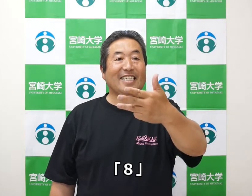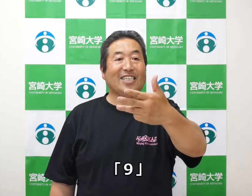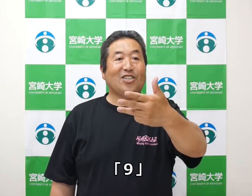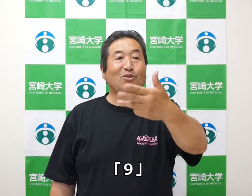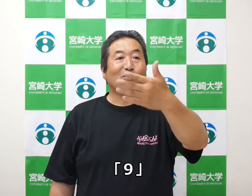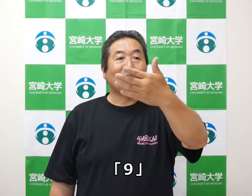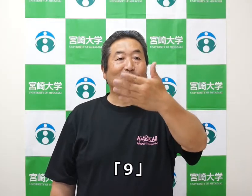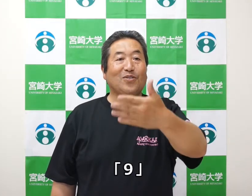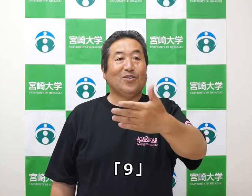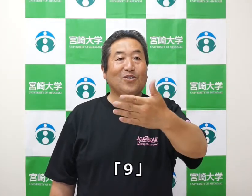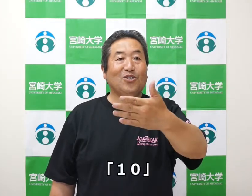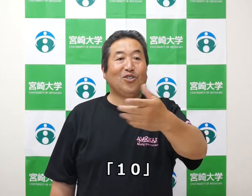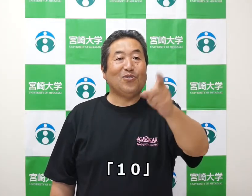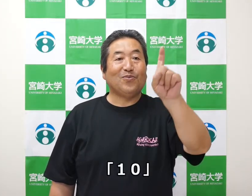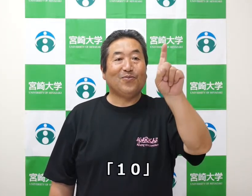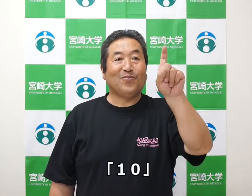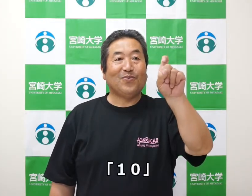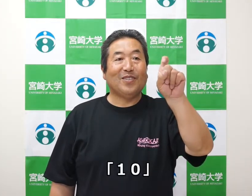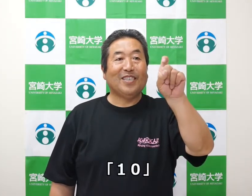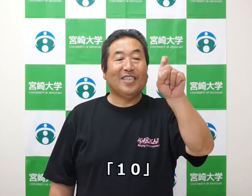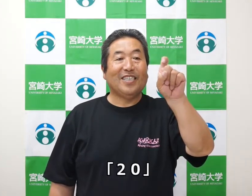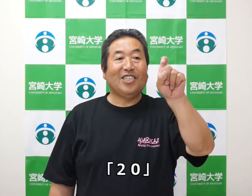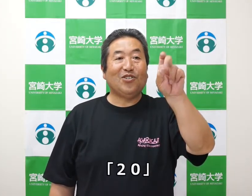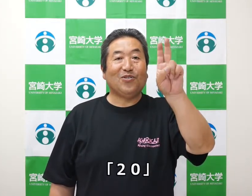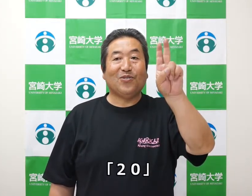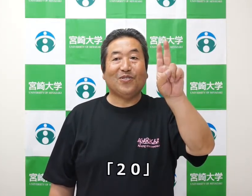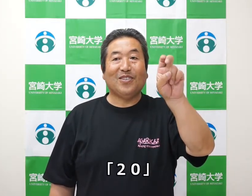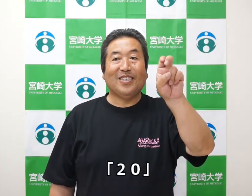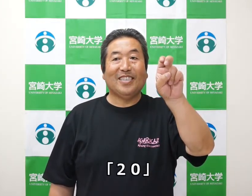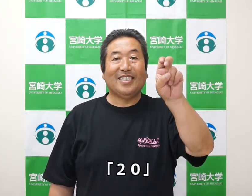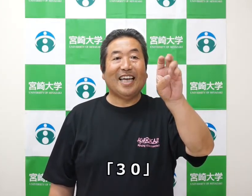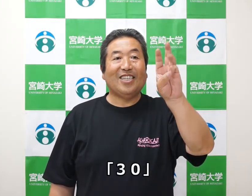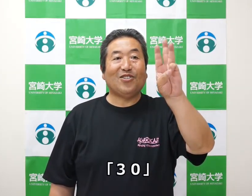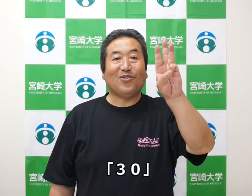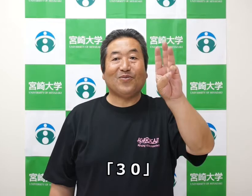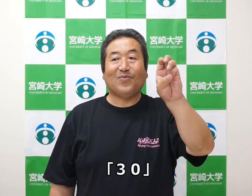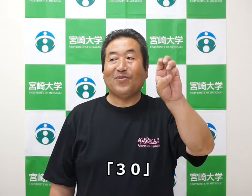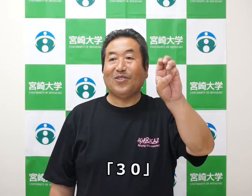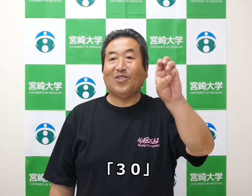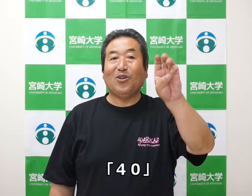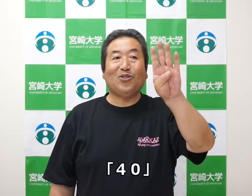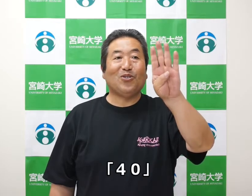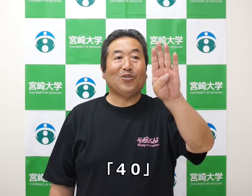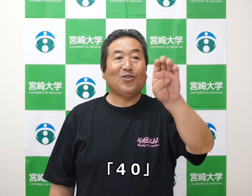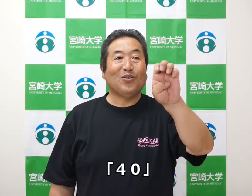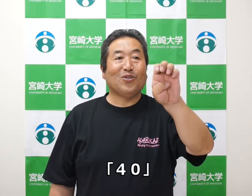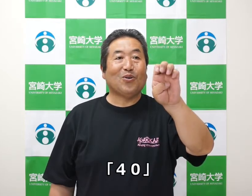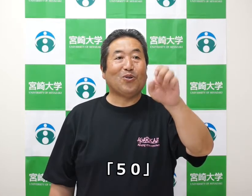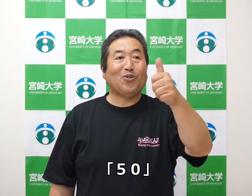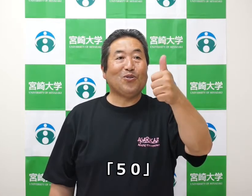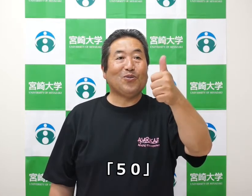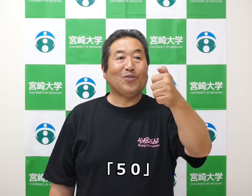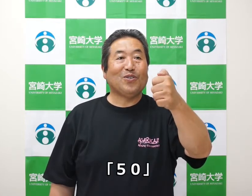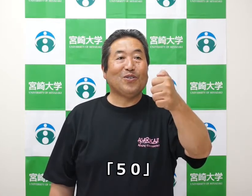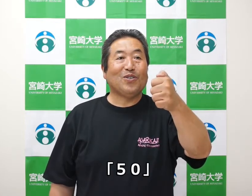9、10、20、30、40、50、